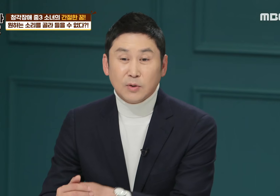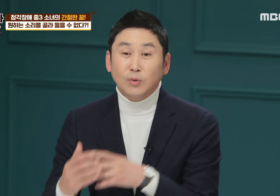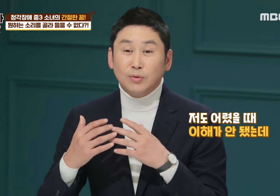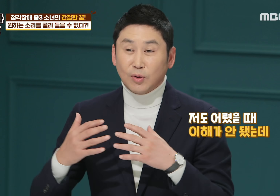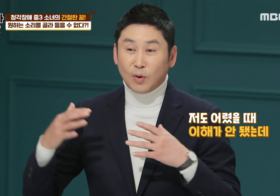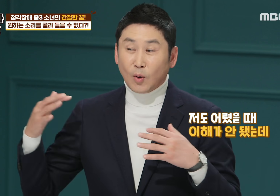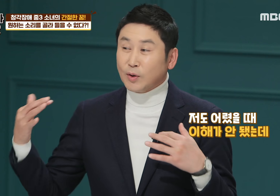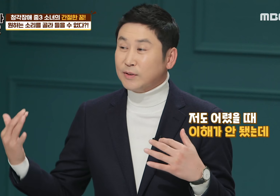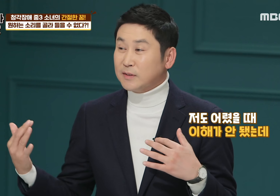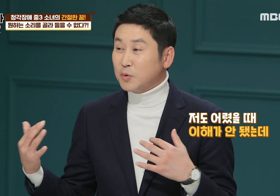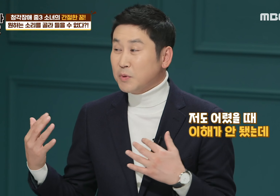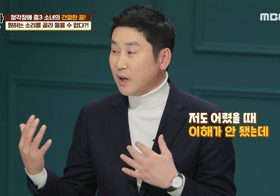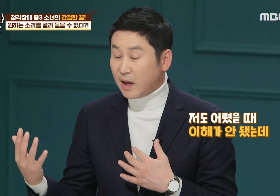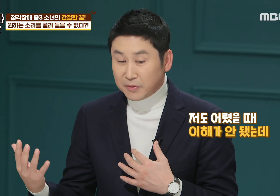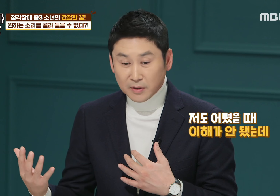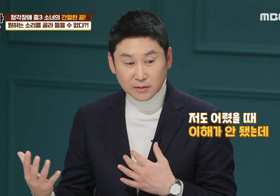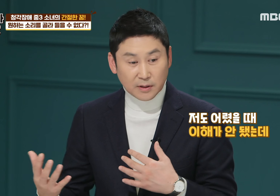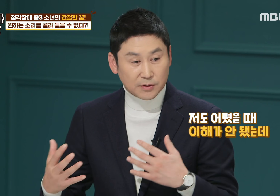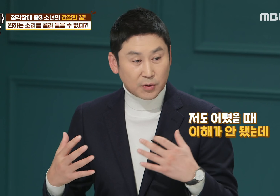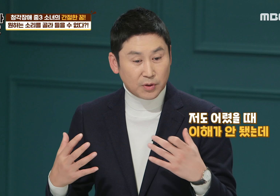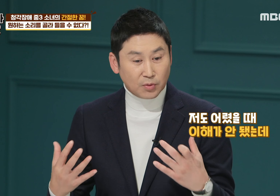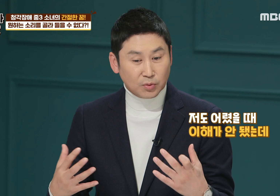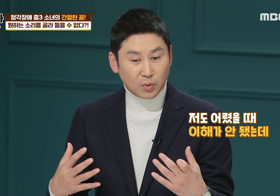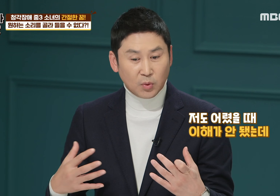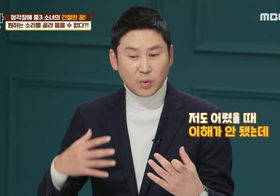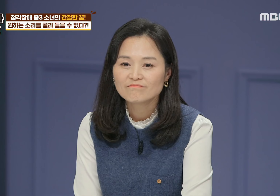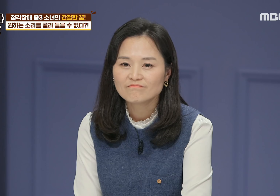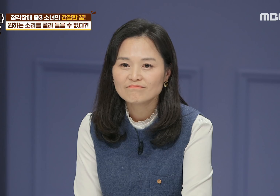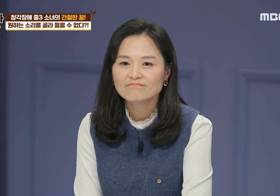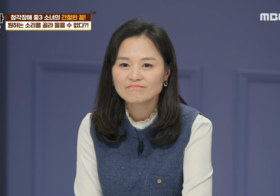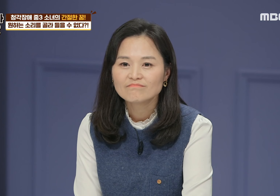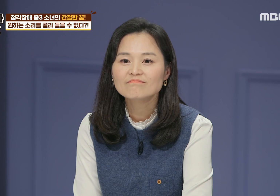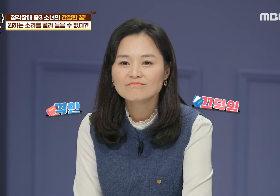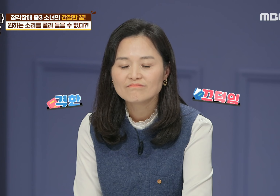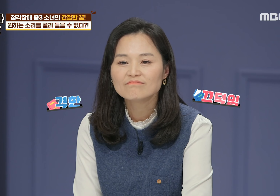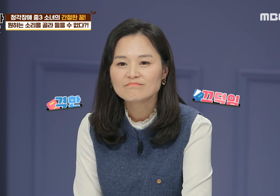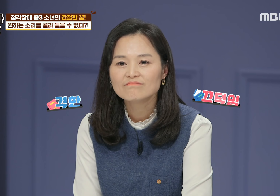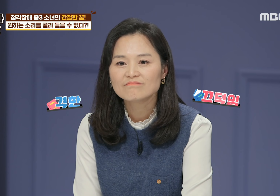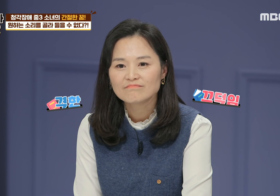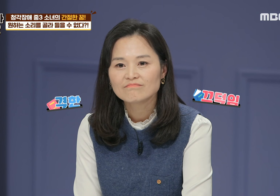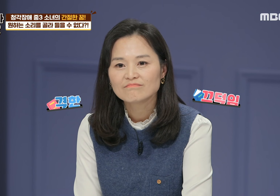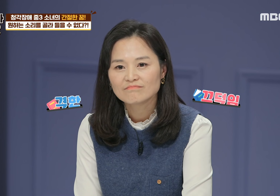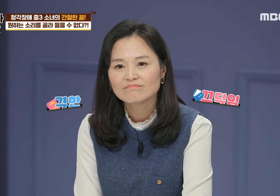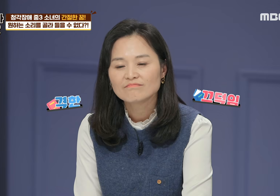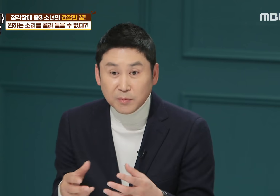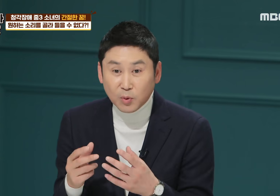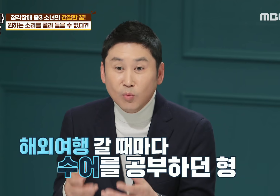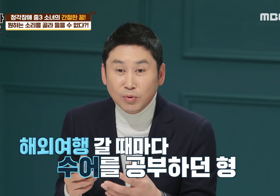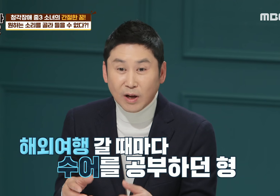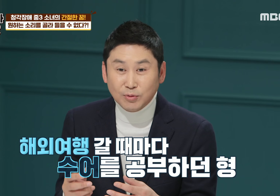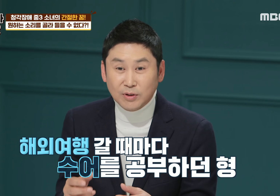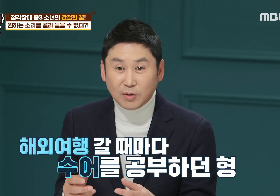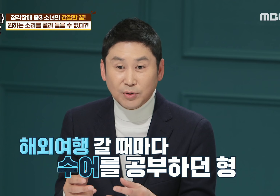저도 어렸을 때 좀 이해가 안 됐는데 저희 형도 여행을 가거나 그럴 때 그걸 열심히 공부를 하고 있더라고요.